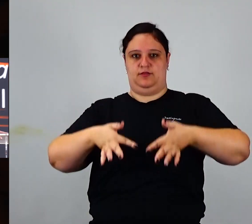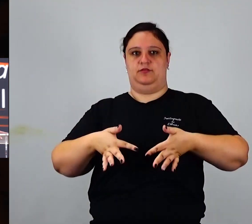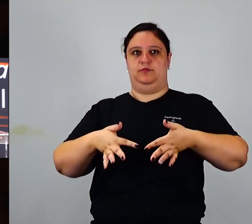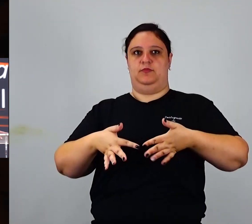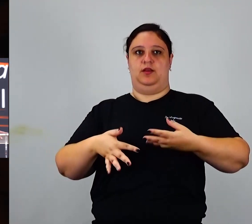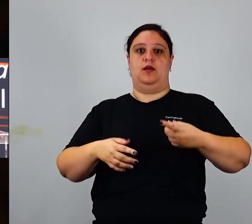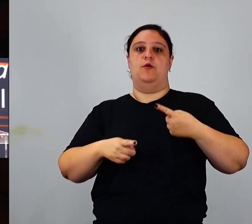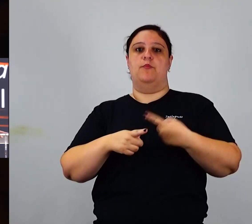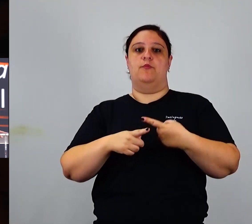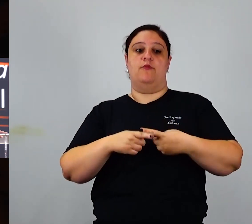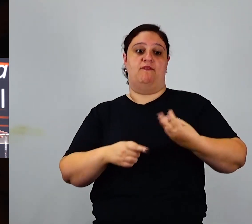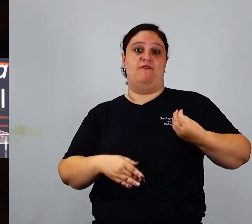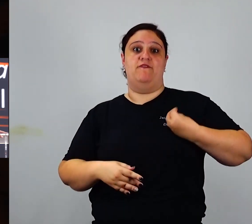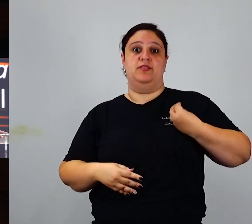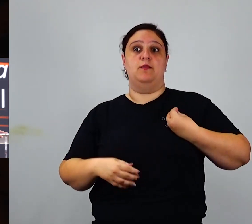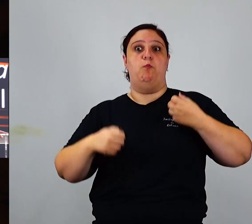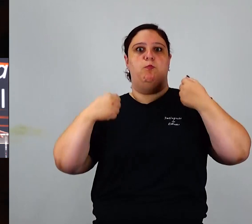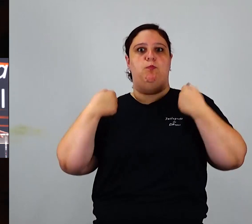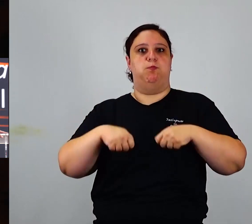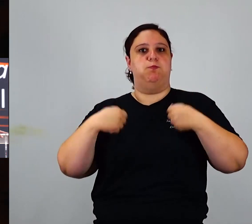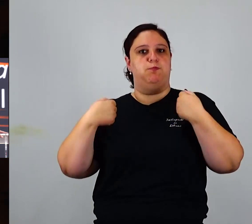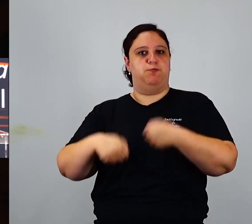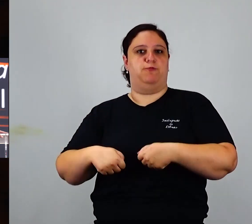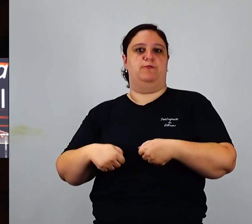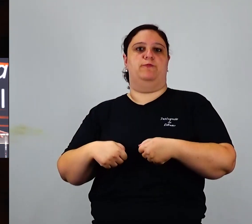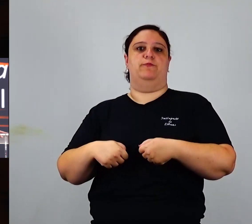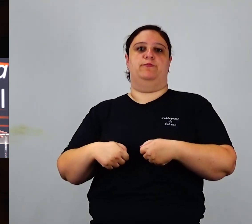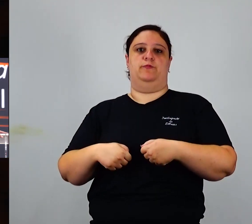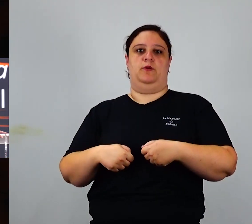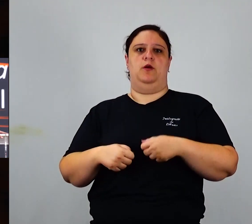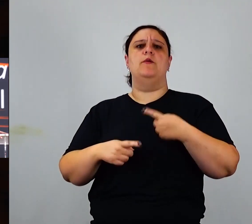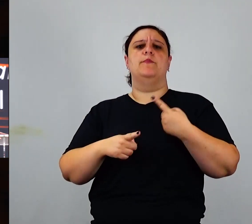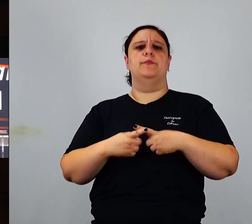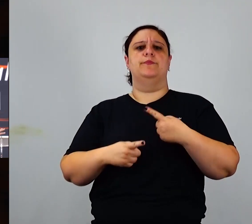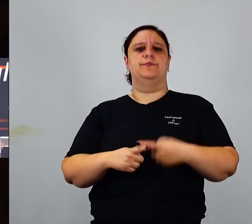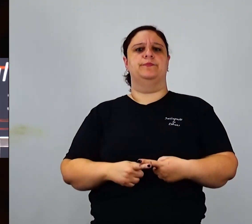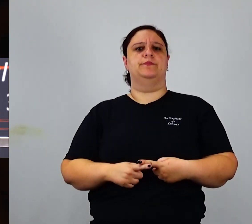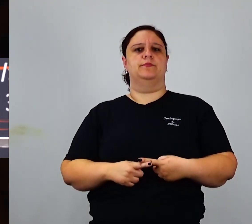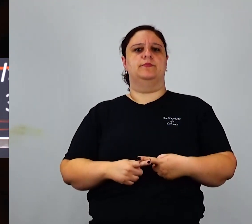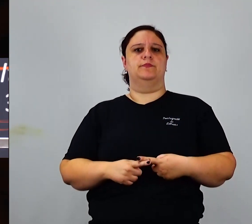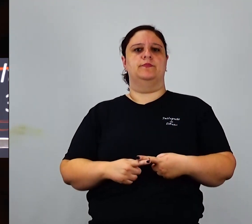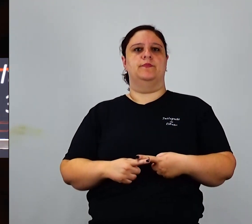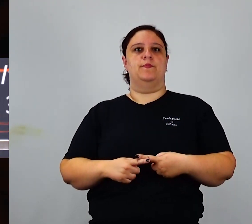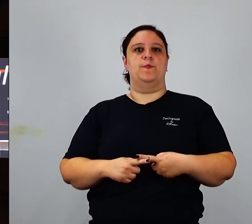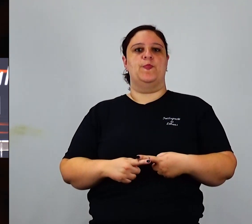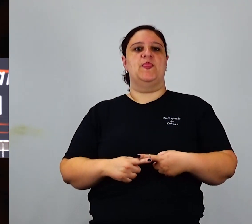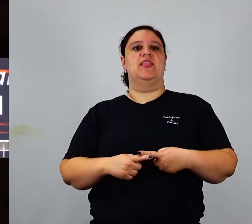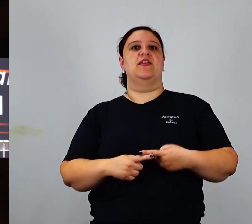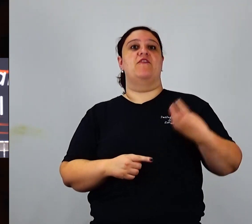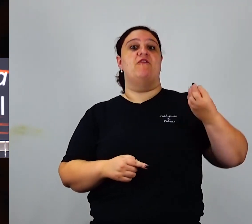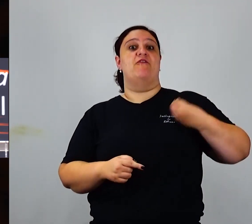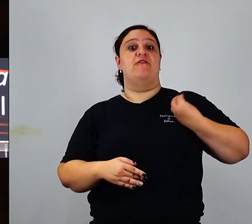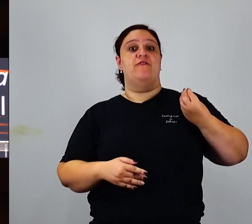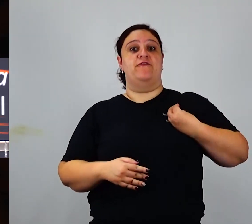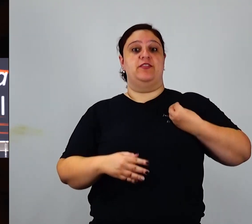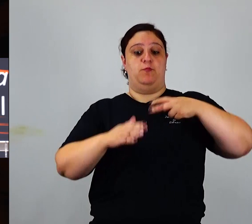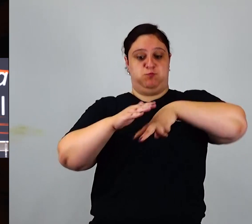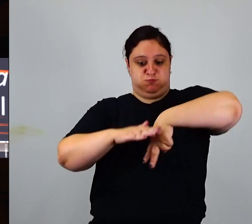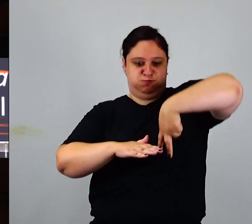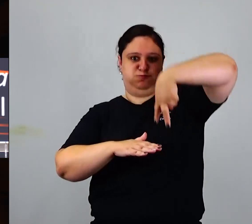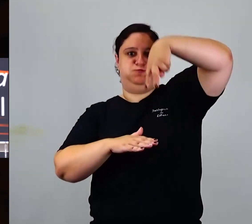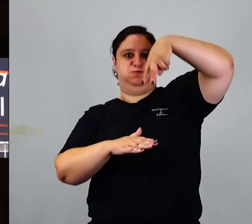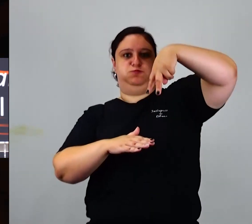pode todas as coisas. Sabe por quê? Porque é uma vida de